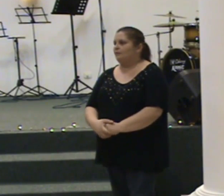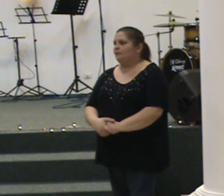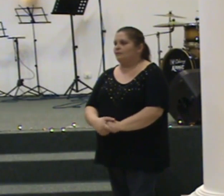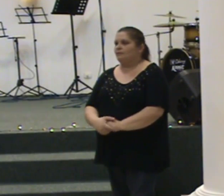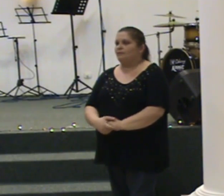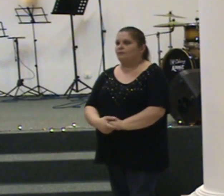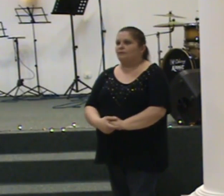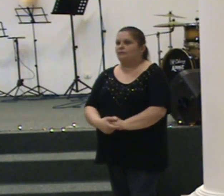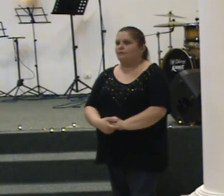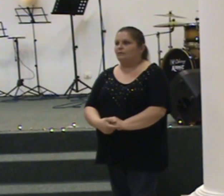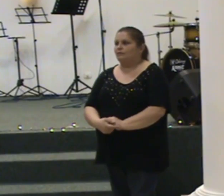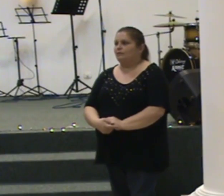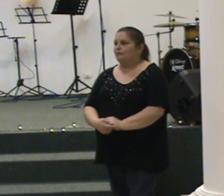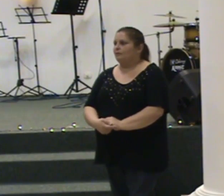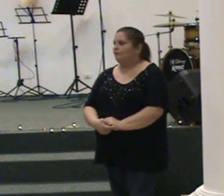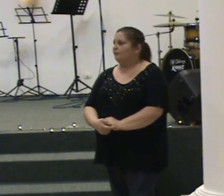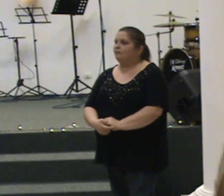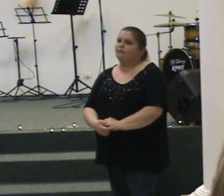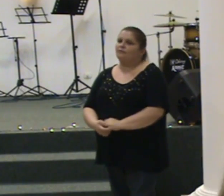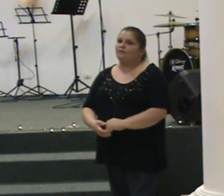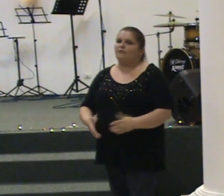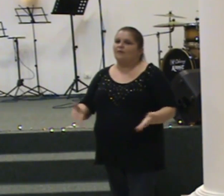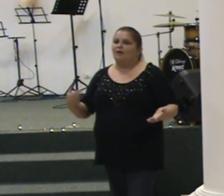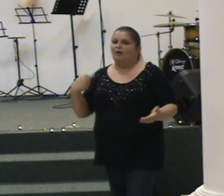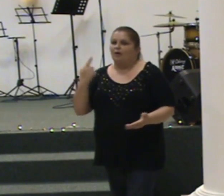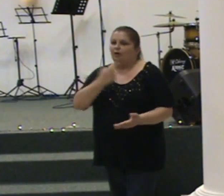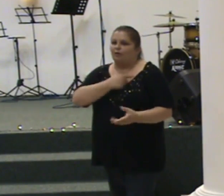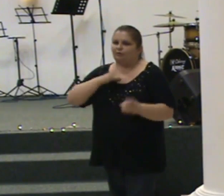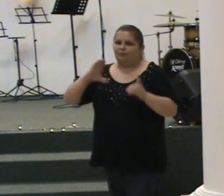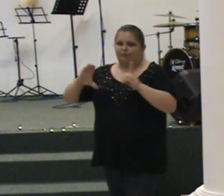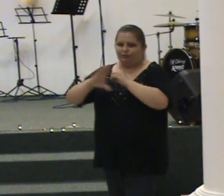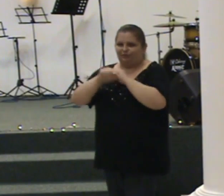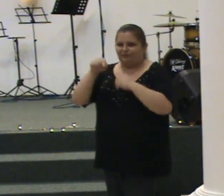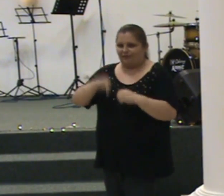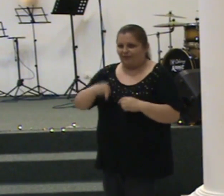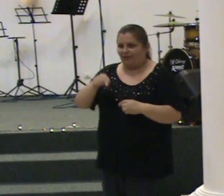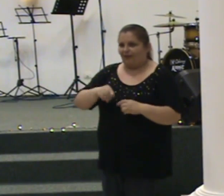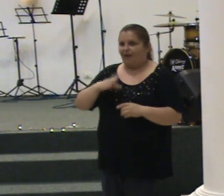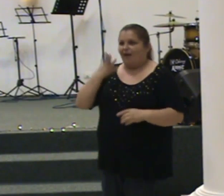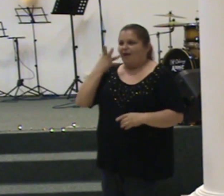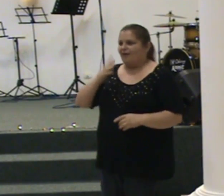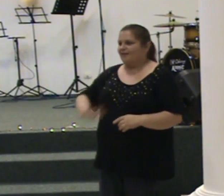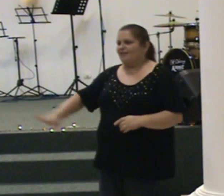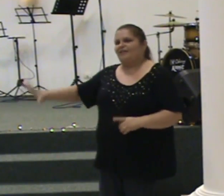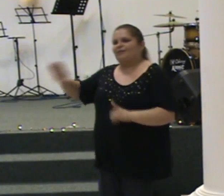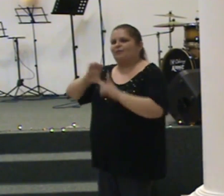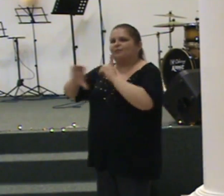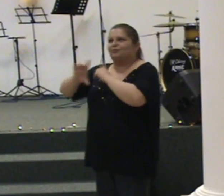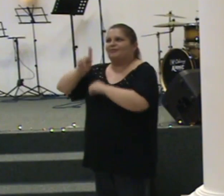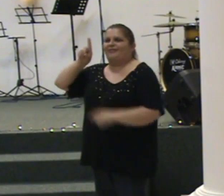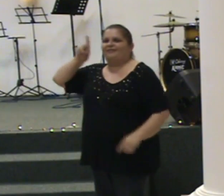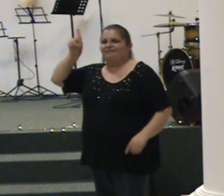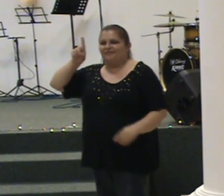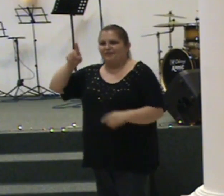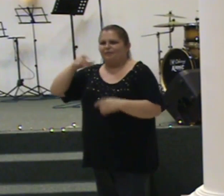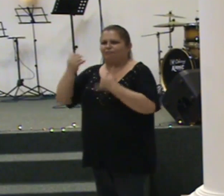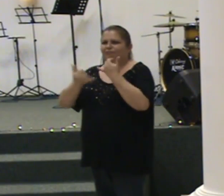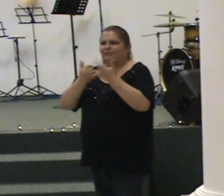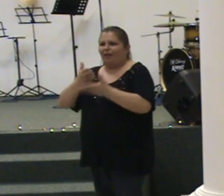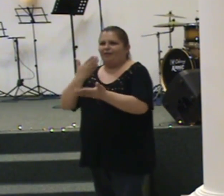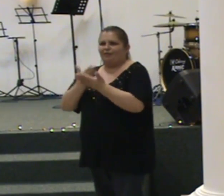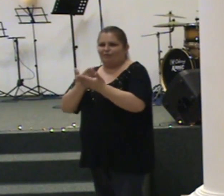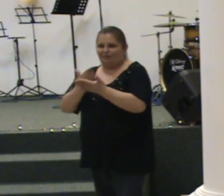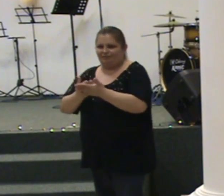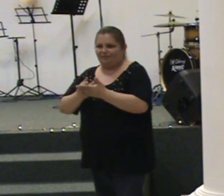Glória a Deus. Enquanto nós temos um culto aqui embaixo, né, as crianças têm um culto também aí com os professores,